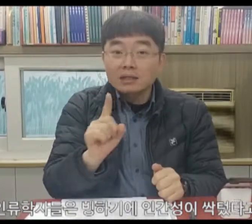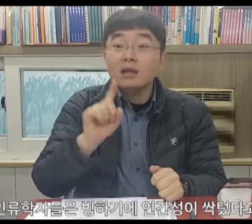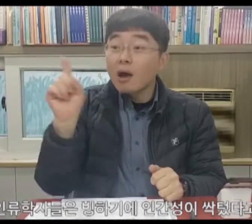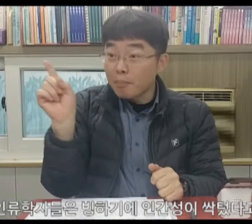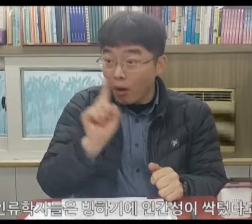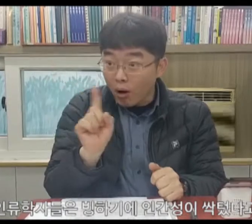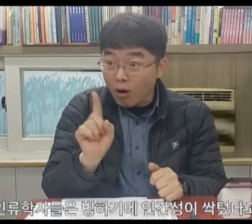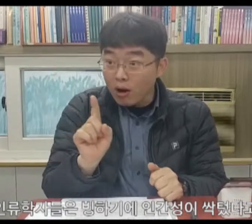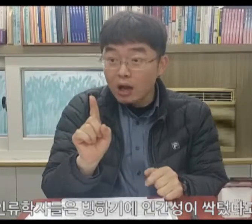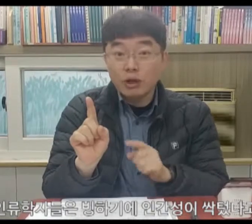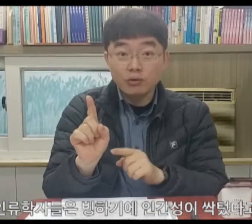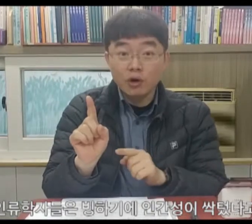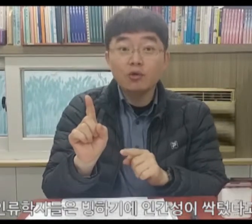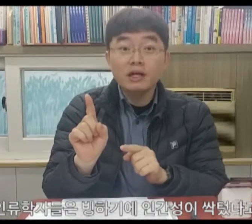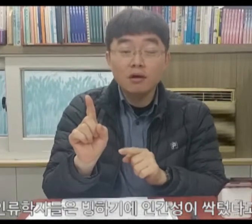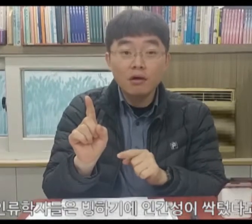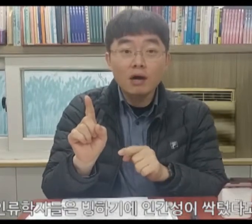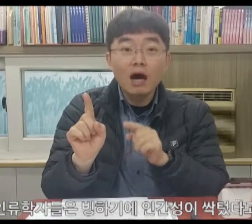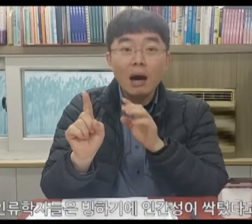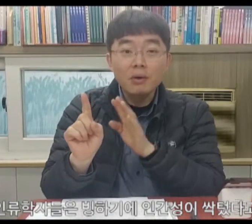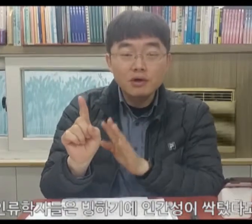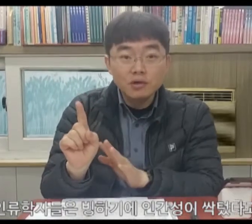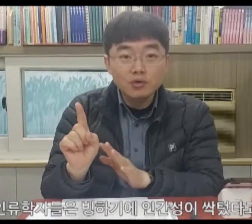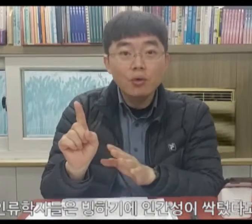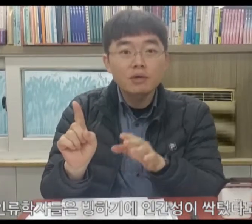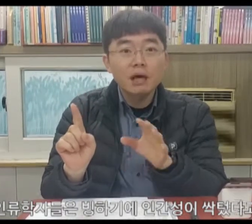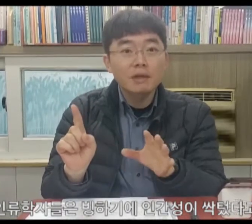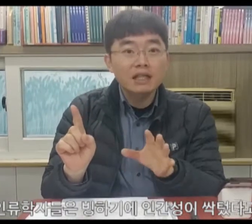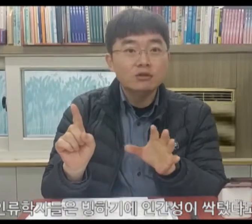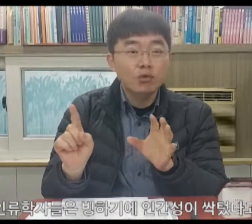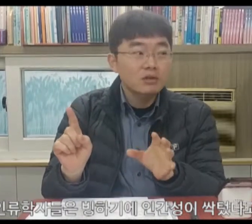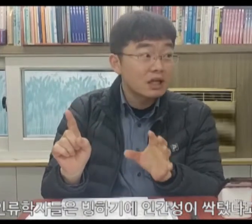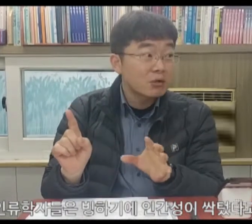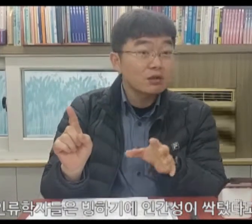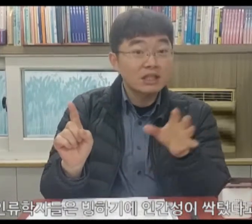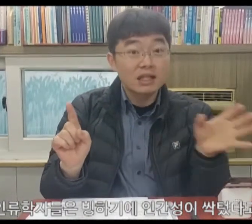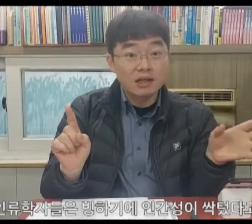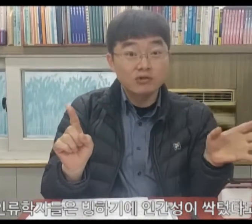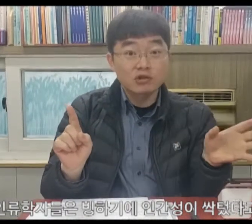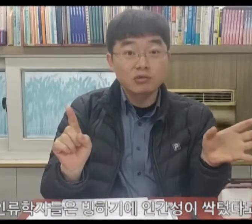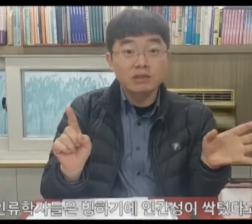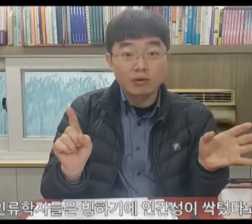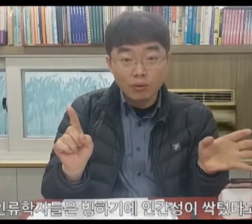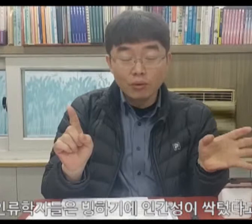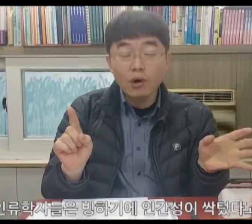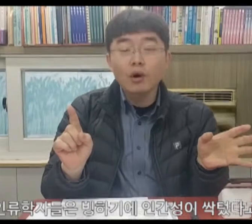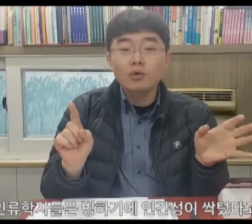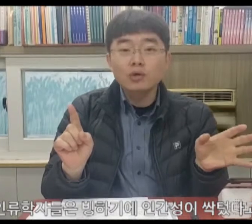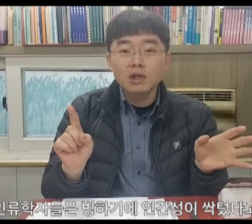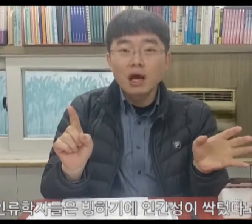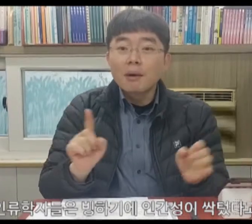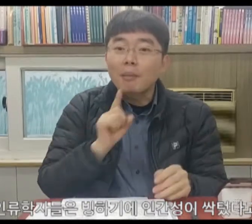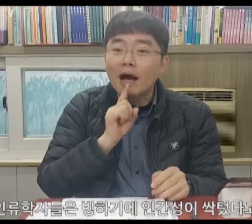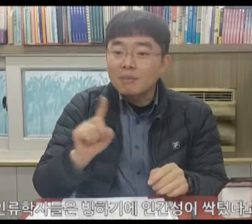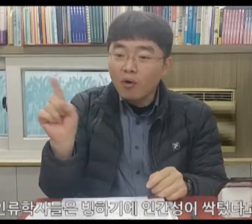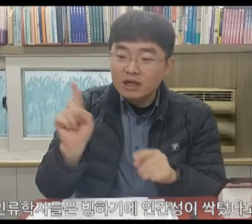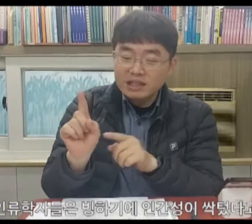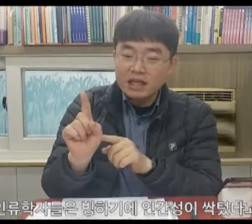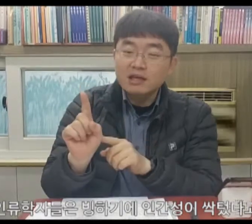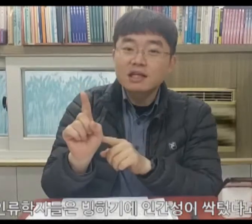말은 뭐 해도 되고요. 이렇게 해서 한번 끊어주고 그 다음에 다시 주어를 살리고 시작에 들어갈 수 있는 부분이 있고 또는 했으니 이걸